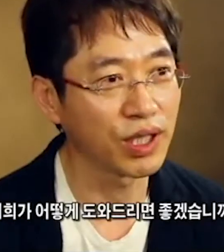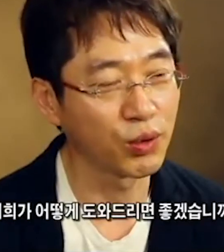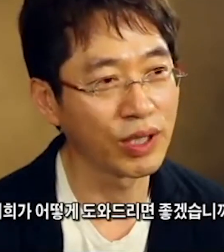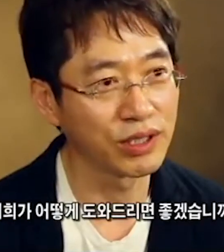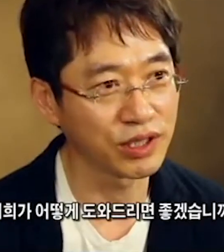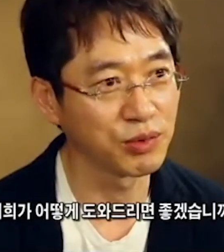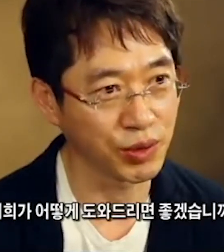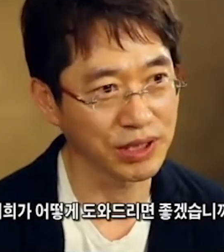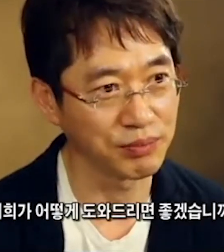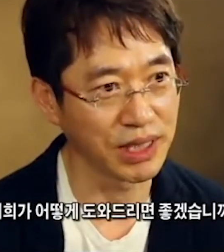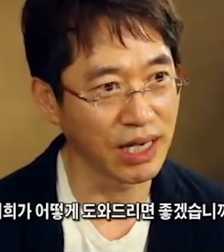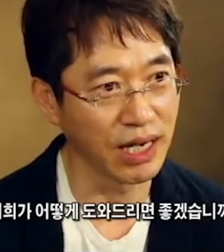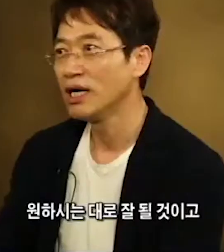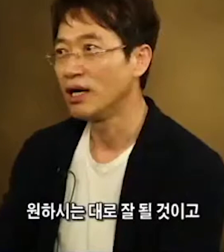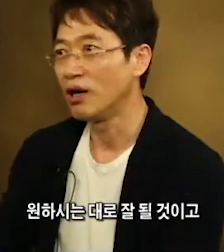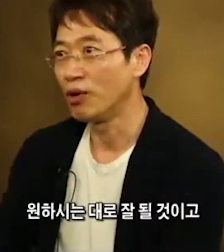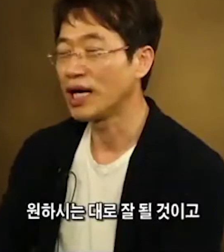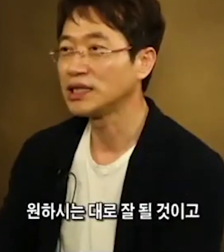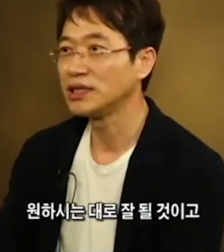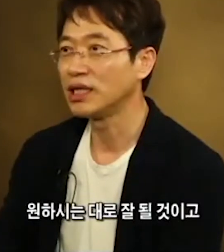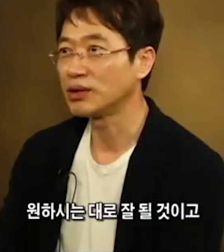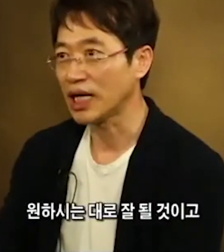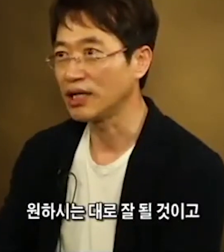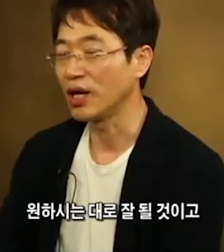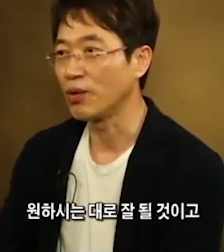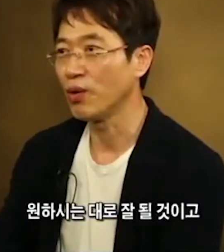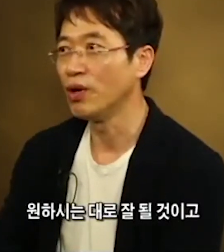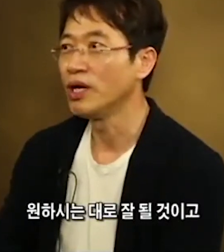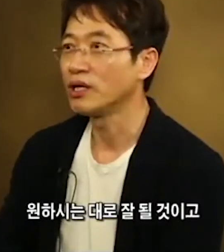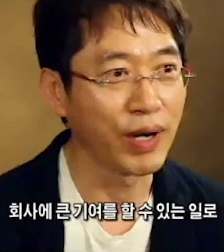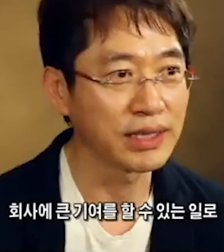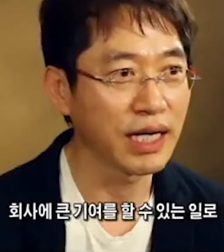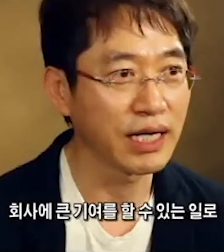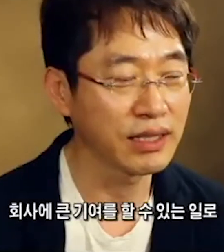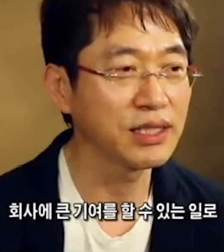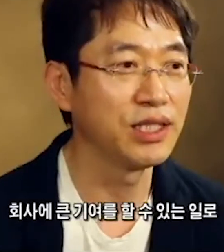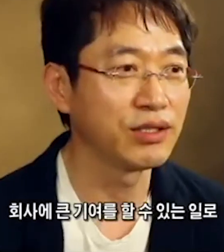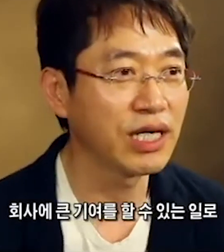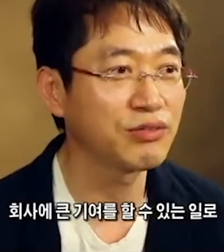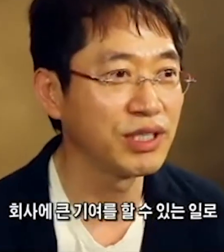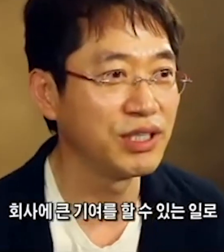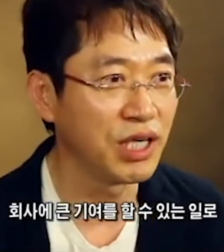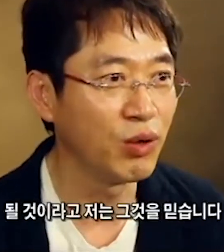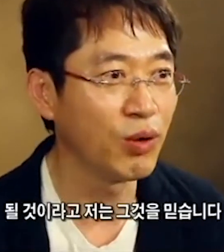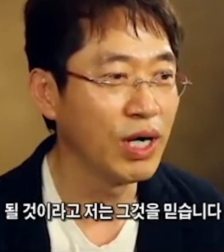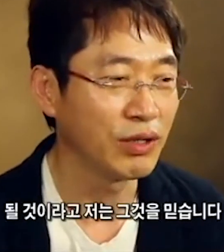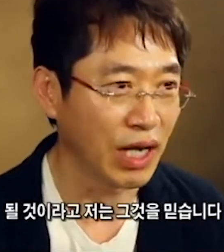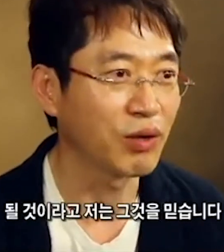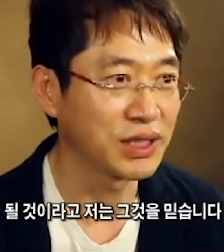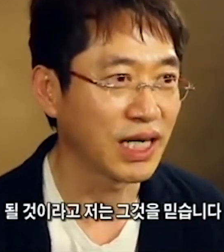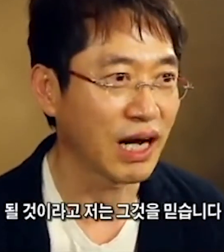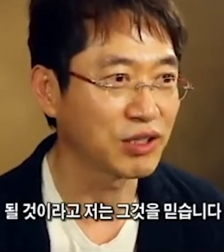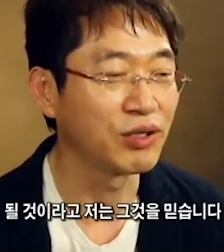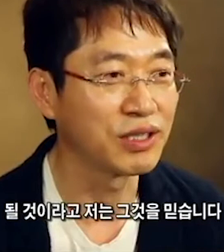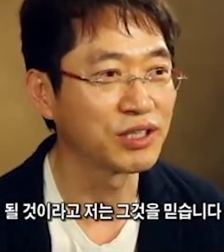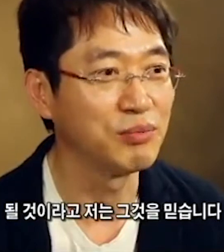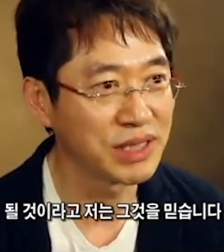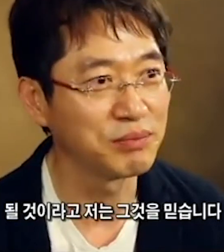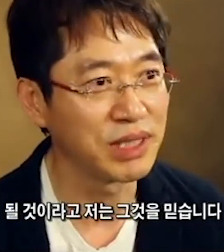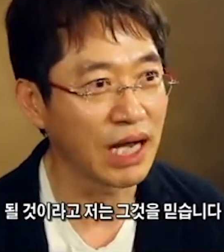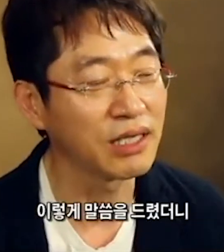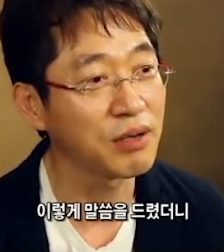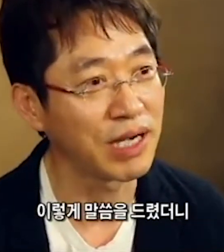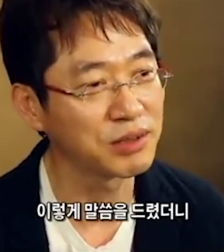저희가 어떻게 도와드렸으면 좋겠습니까? 원하시는 대로 잘 되고 그 회사에 큰 기여를 할 수 있는 일로 될 것이다 라고 저는